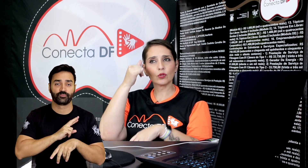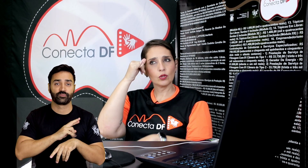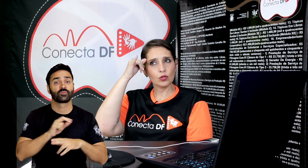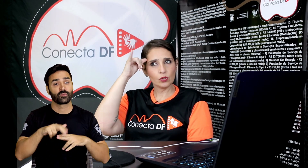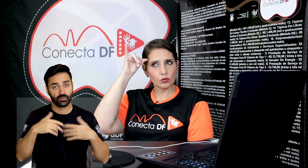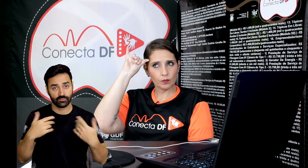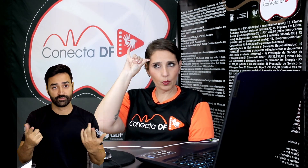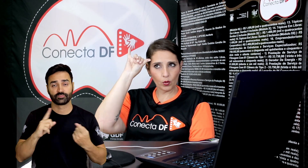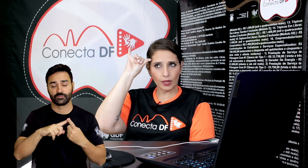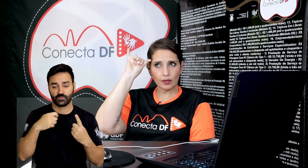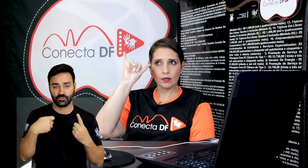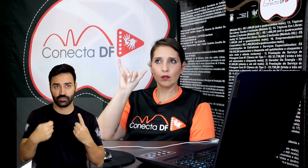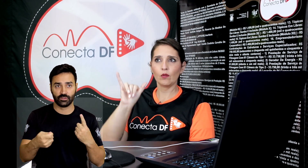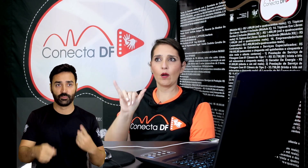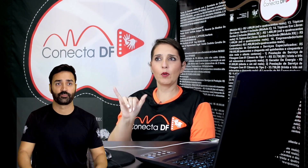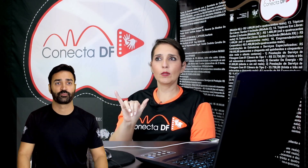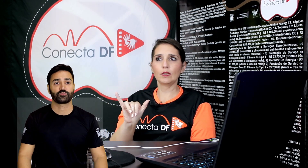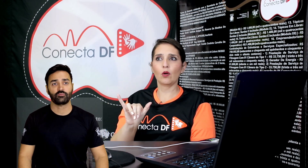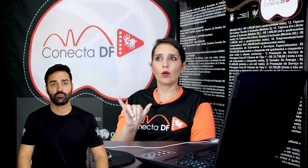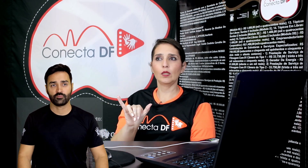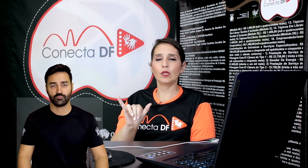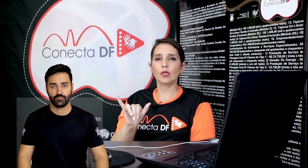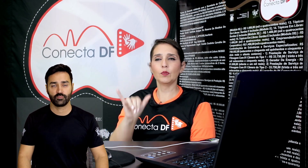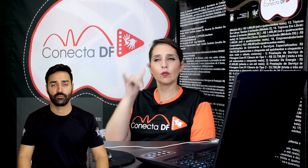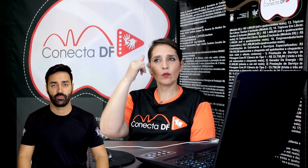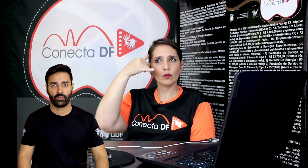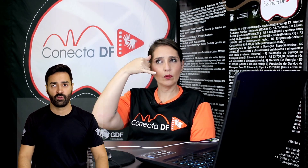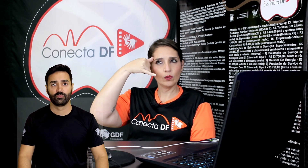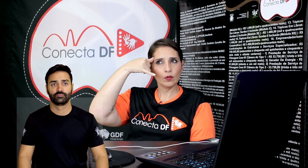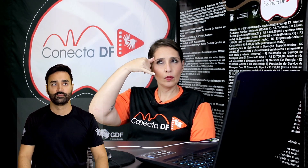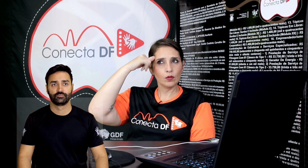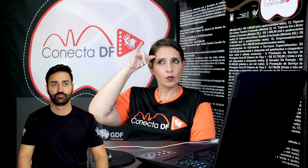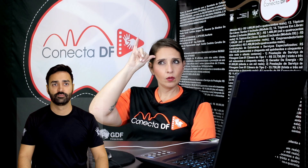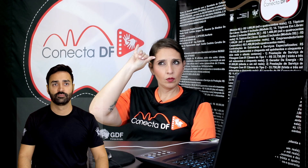temos boi, com a mão assim, ó, em Y,